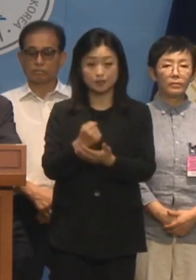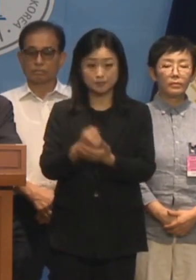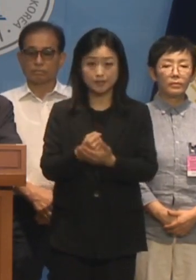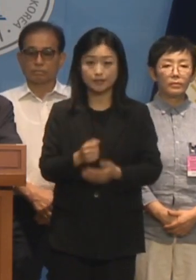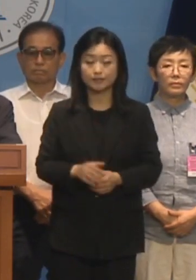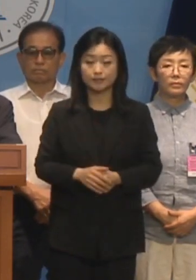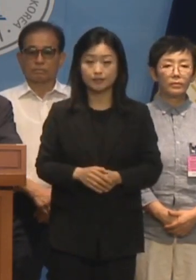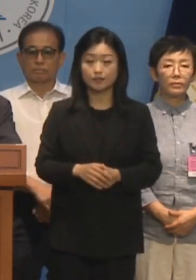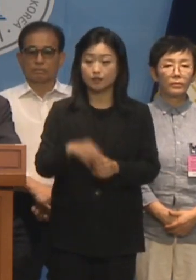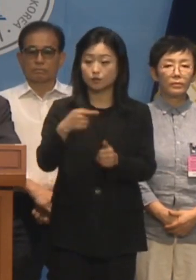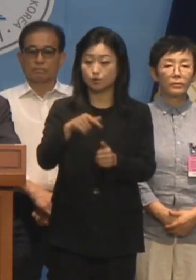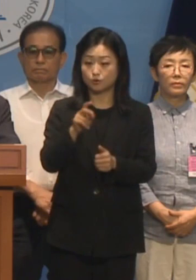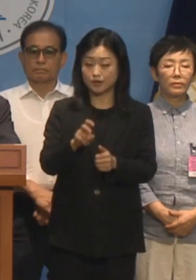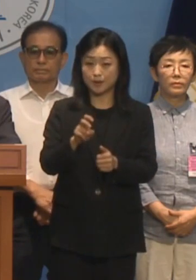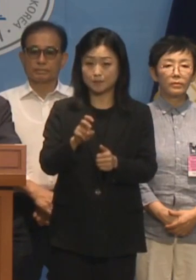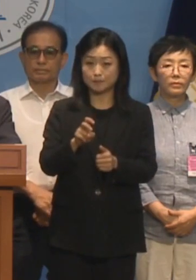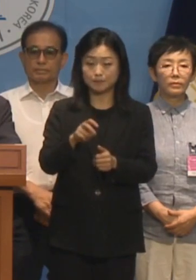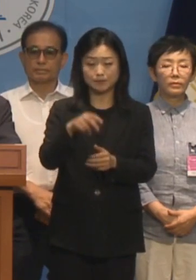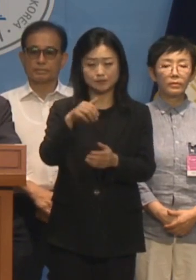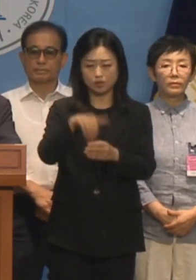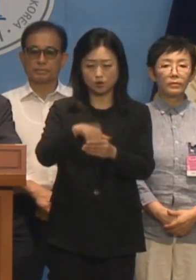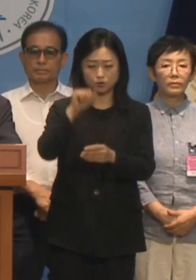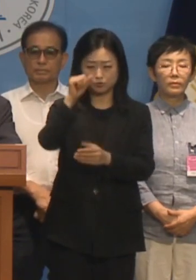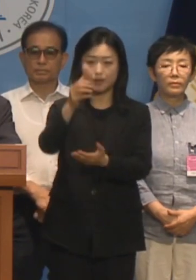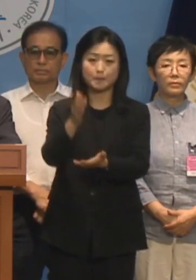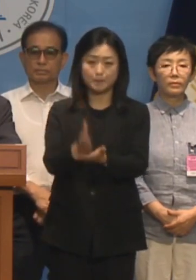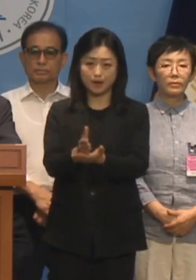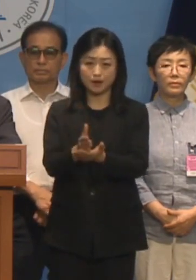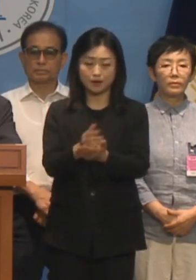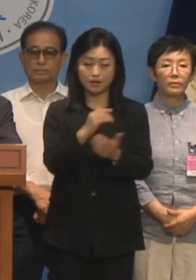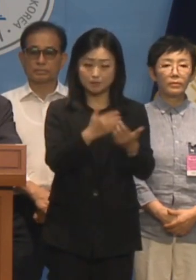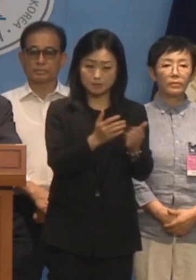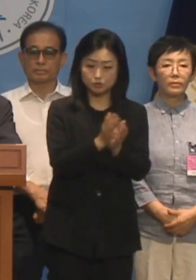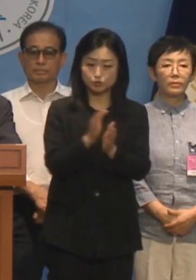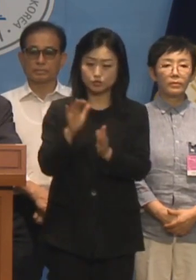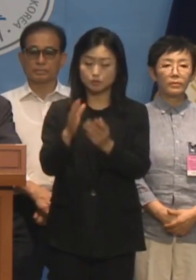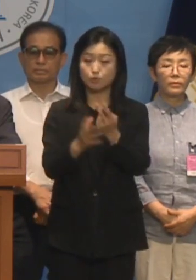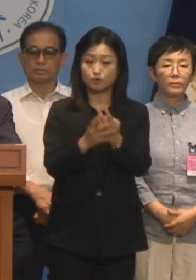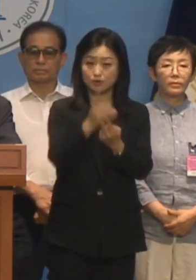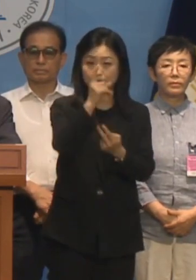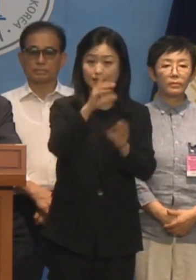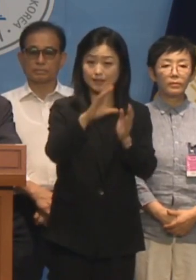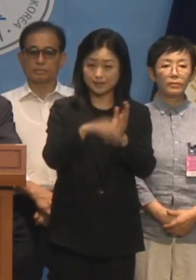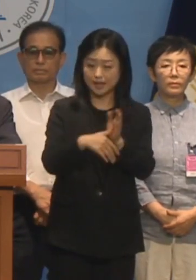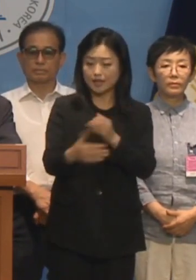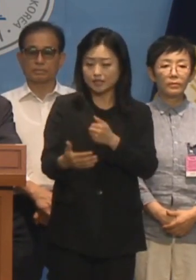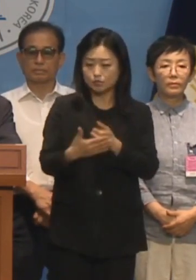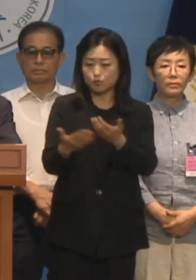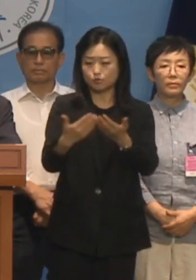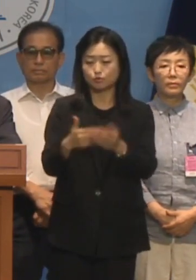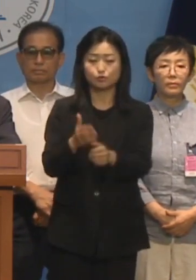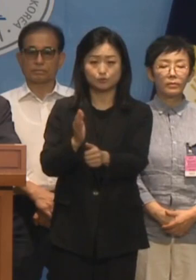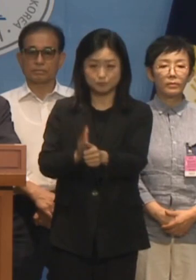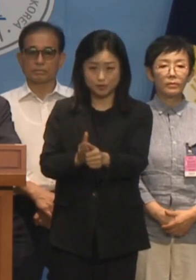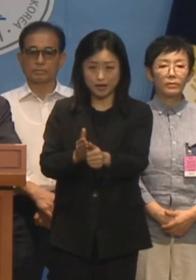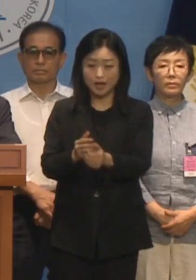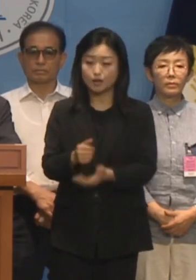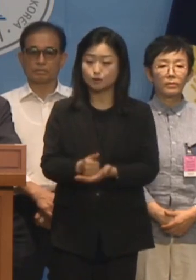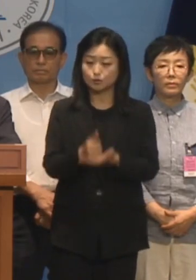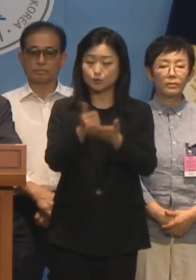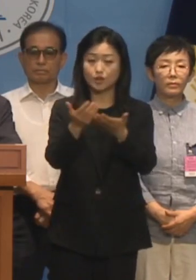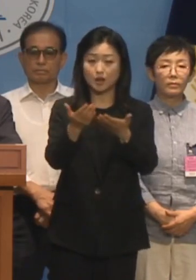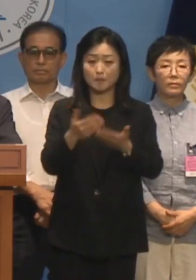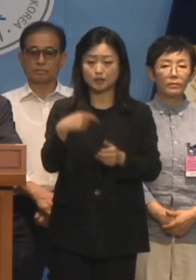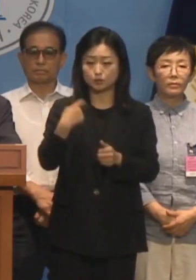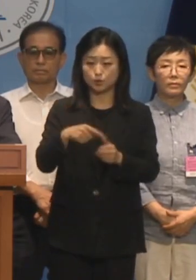교육감 선거에서 2선으로 물러나 민주진보 후보 단일화 과정에서 촉매 역할을 함으로써 존경받는